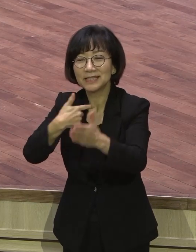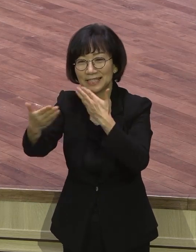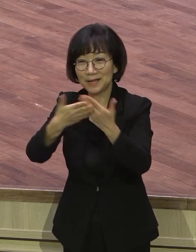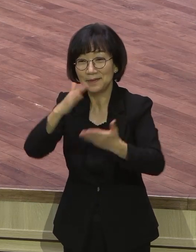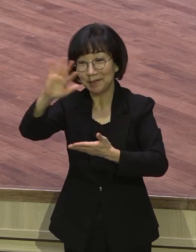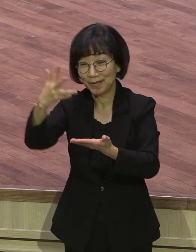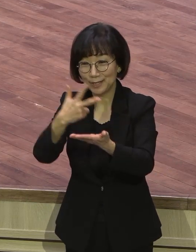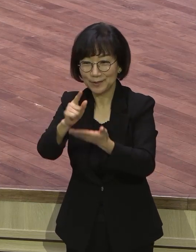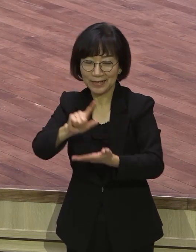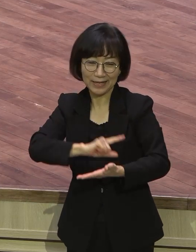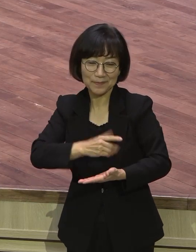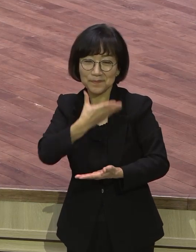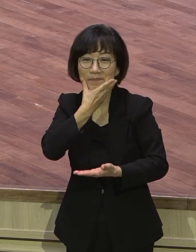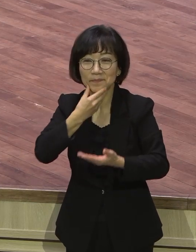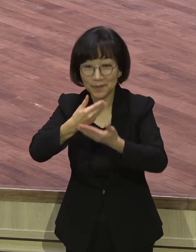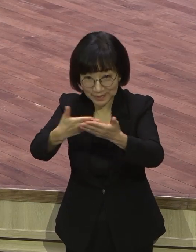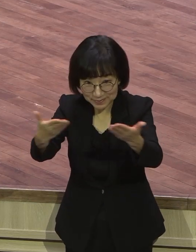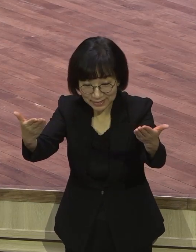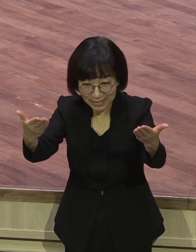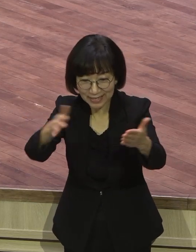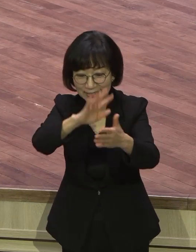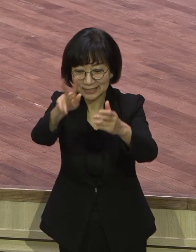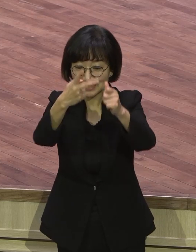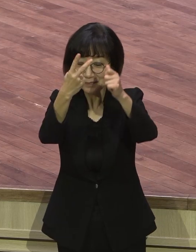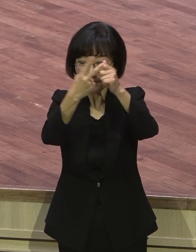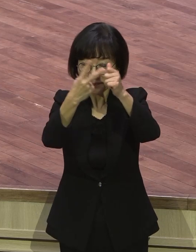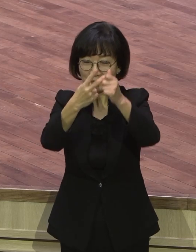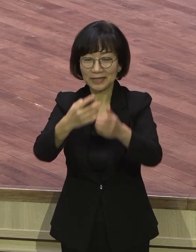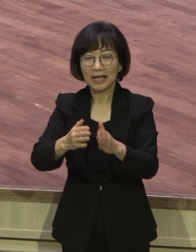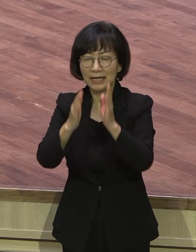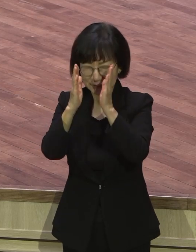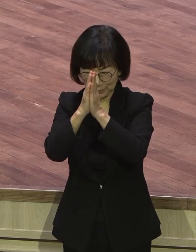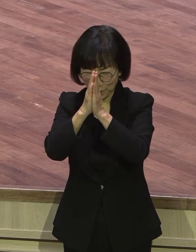축복합니다 두 번째로 기도의 성부사입니다